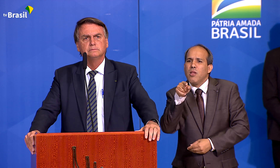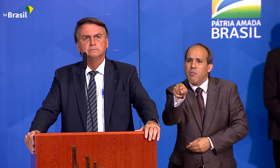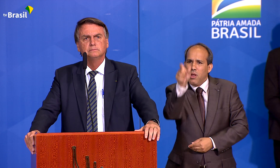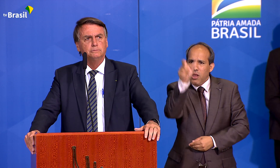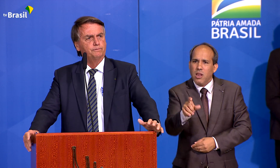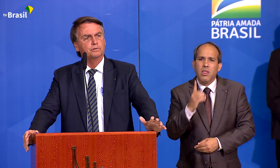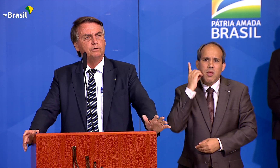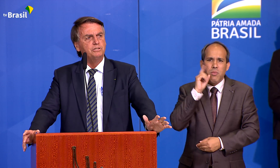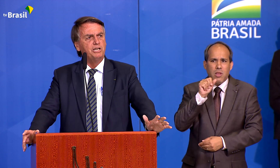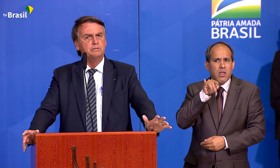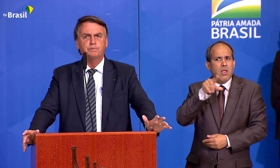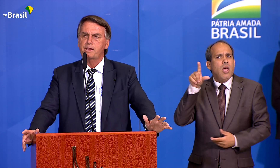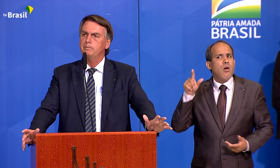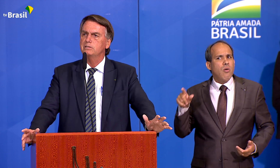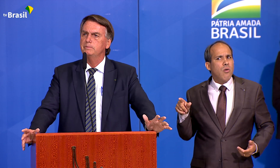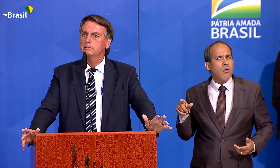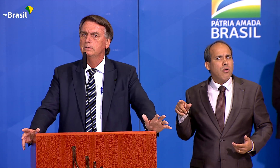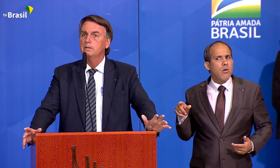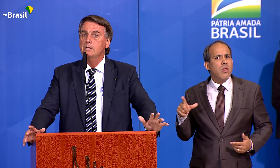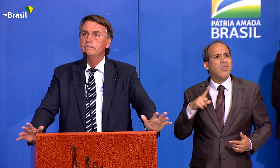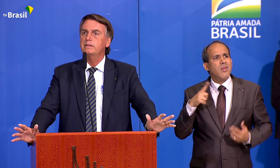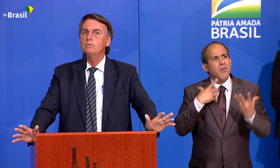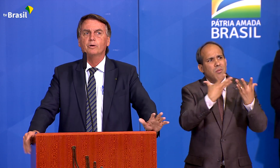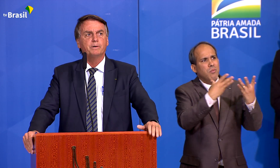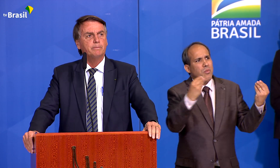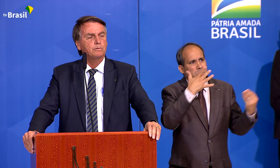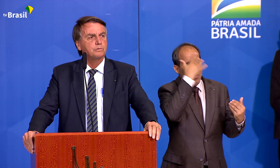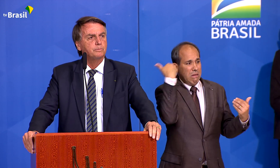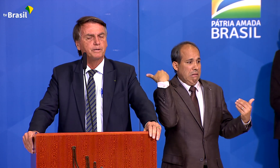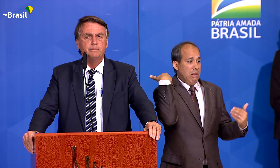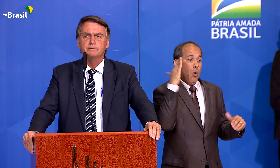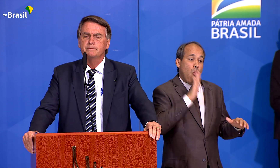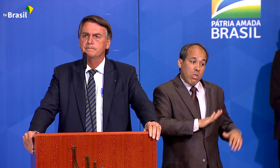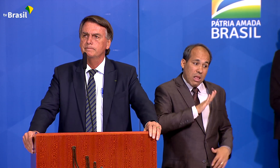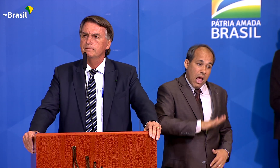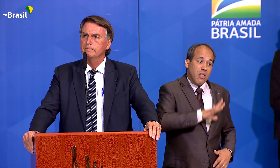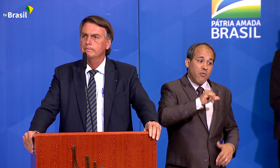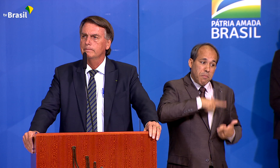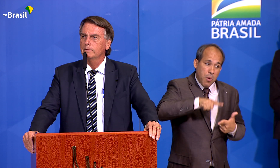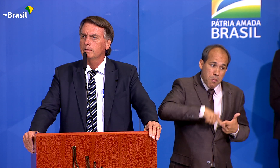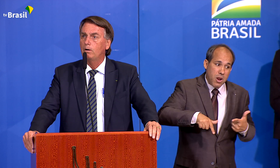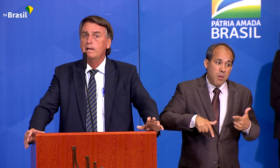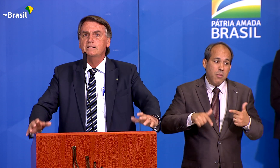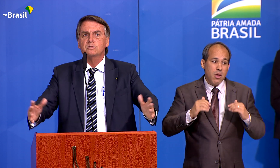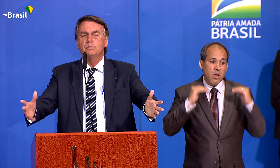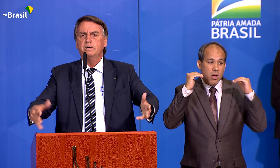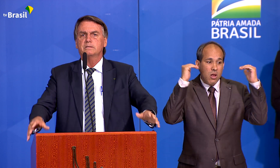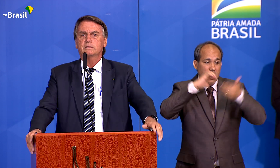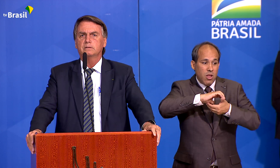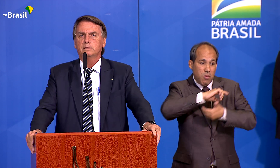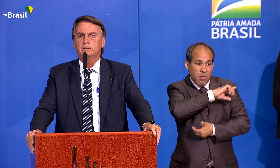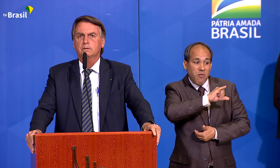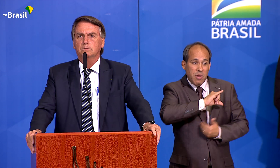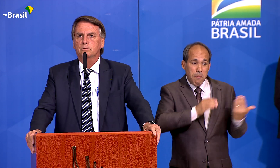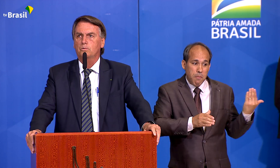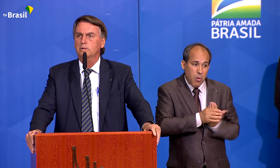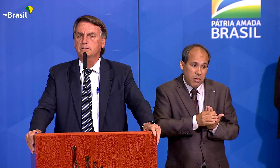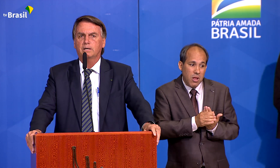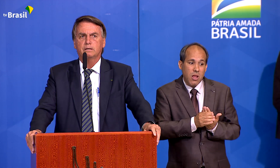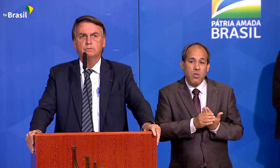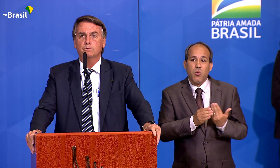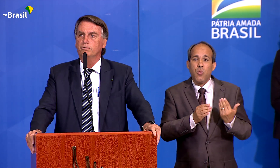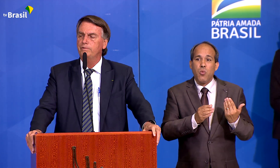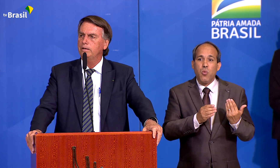Daniel não faltou a gente para cima de mim você vai ter um problema com Suprema e olha as ações